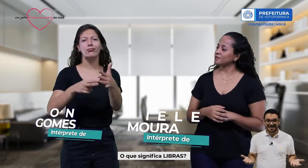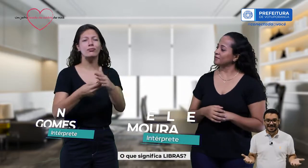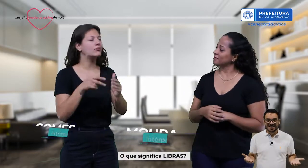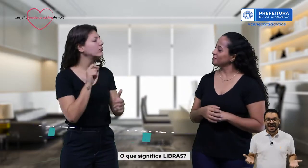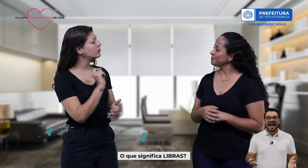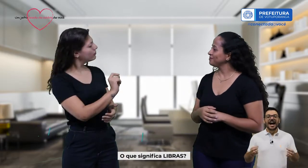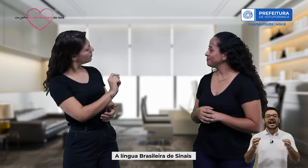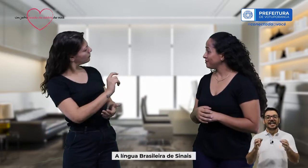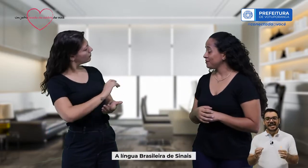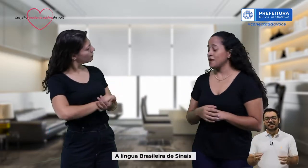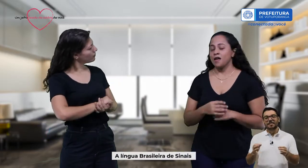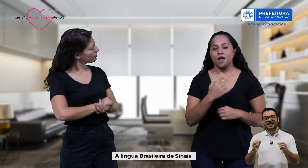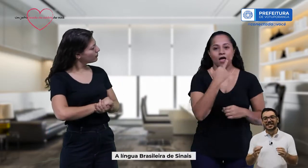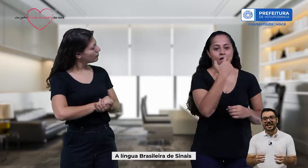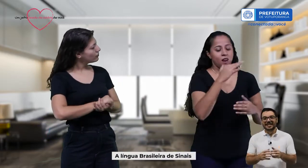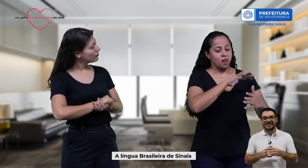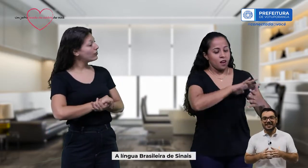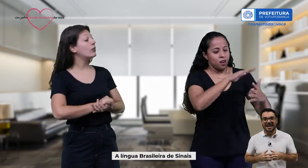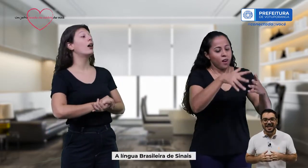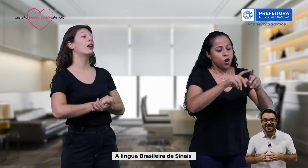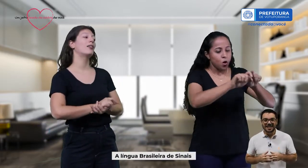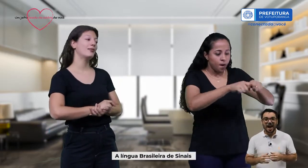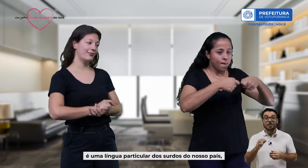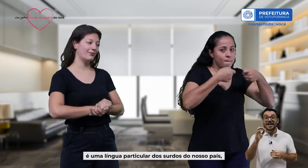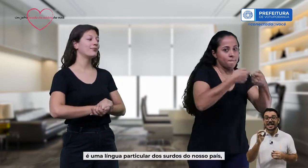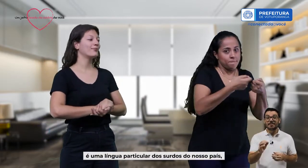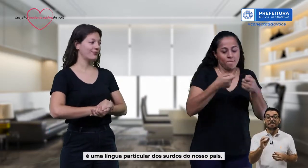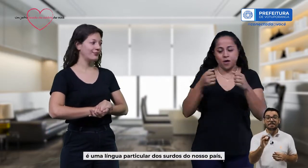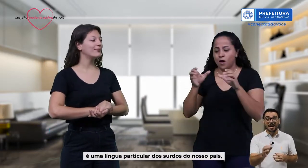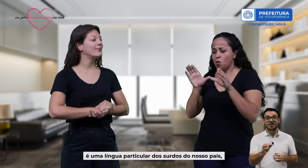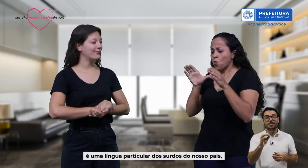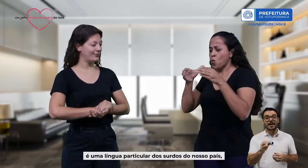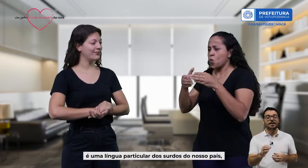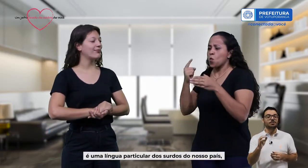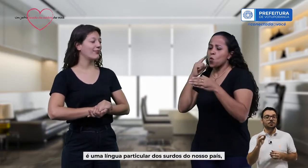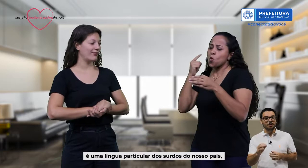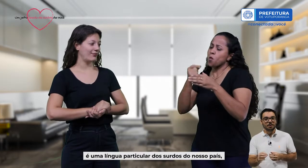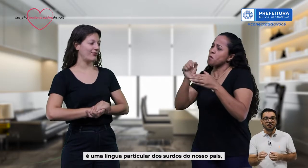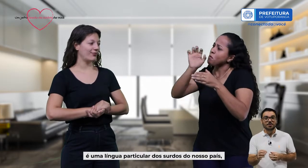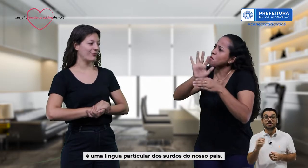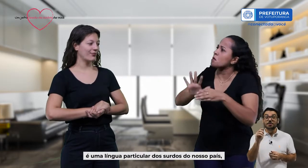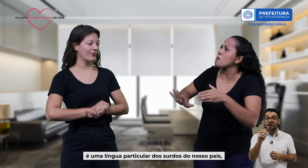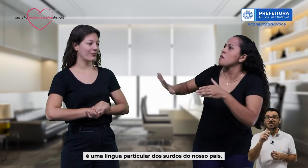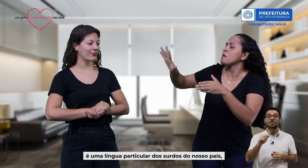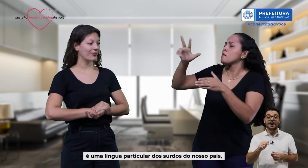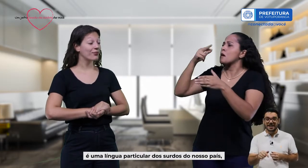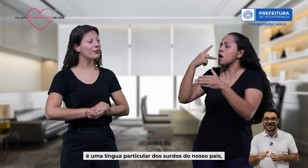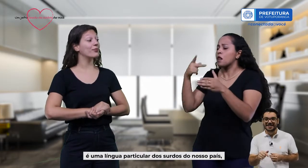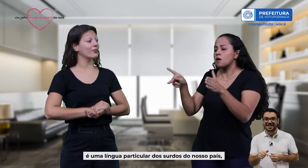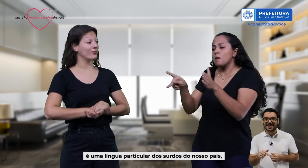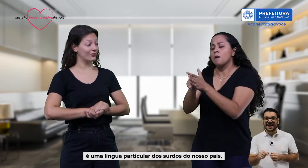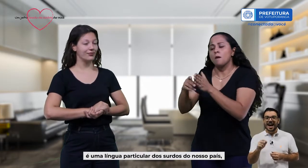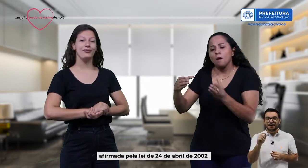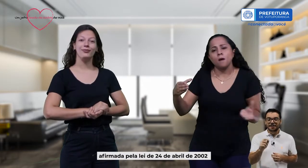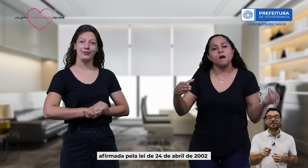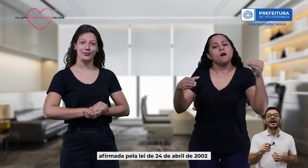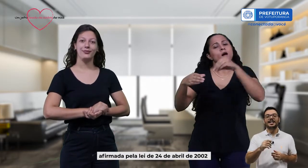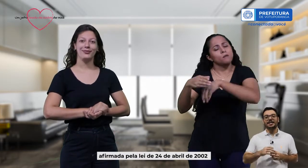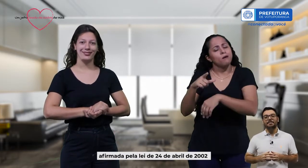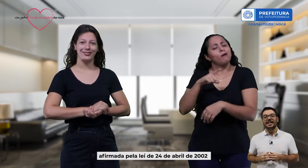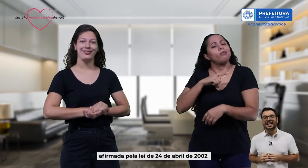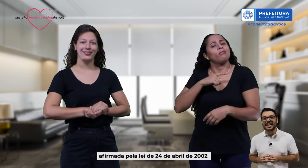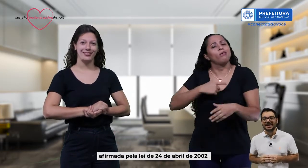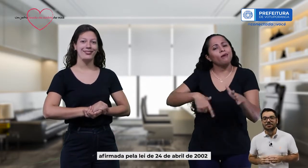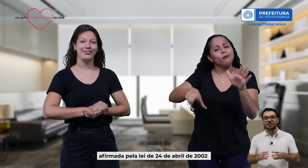libras? A língua brasileira de sinais é uma língua particular dos surdos do nosso país, a